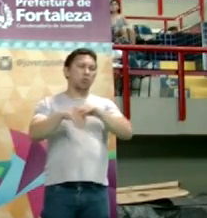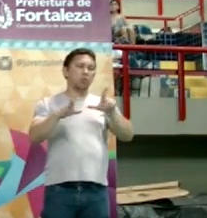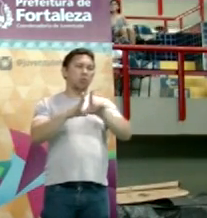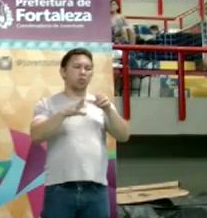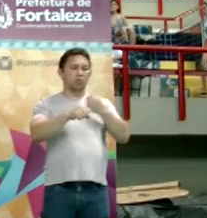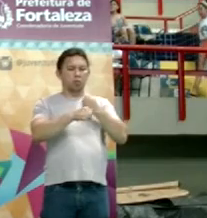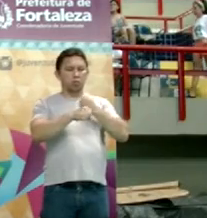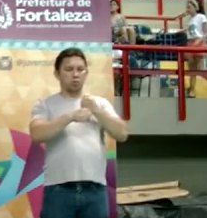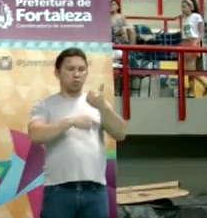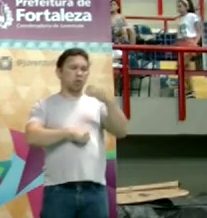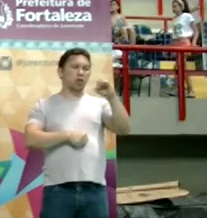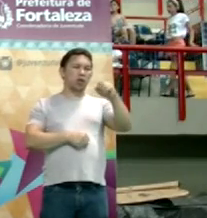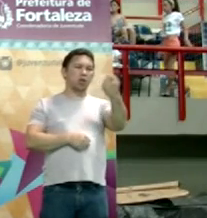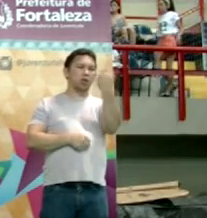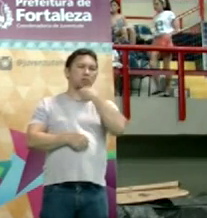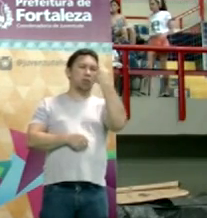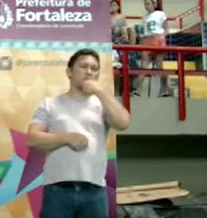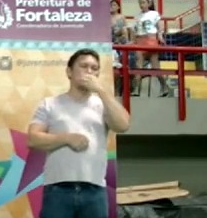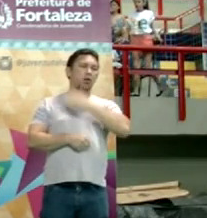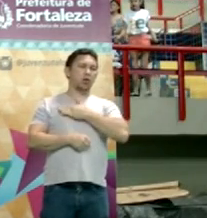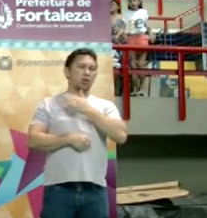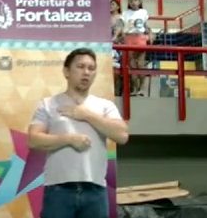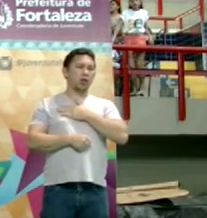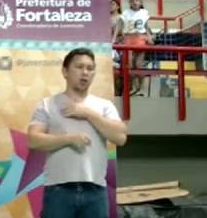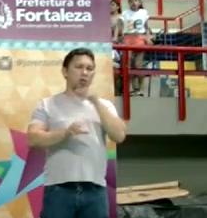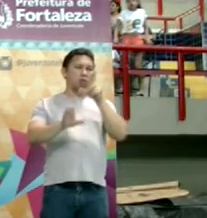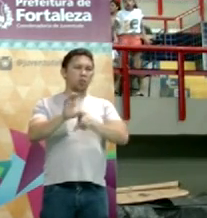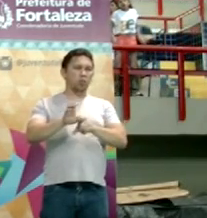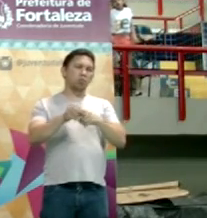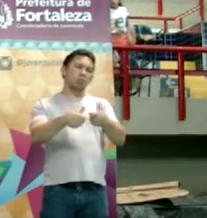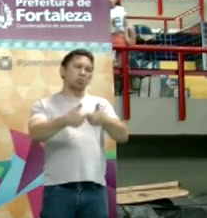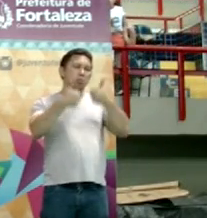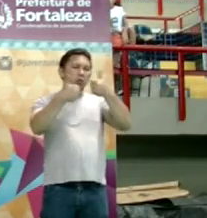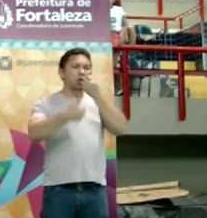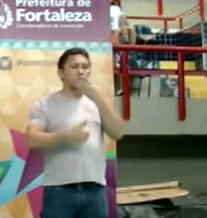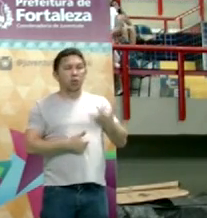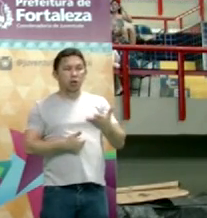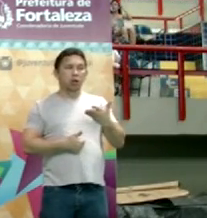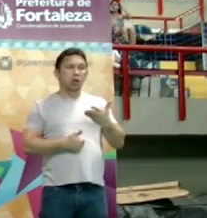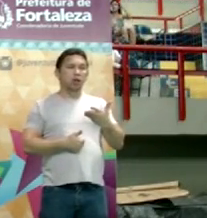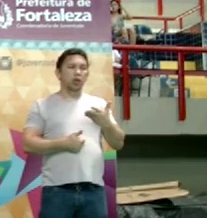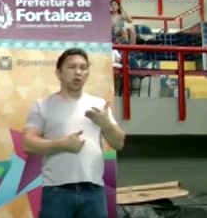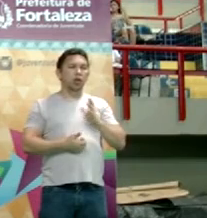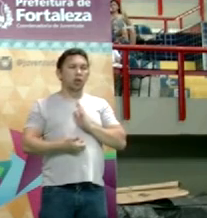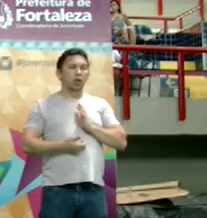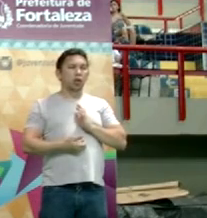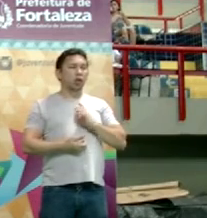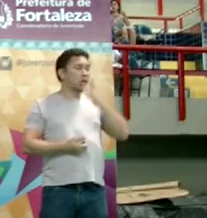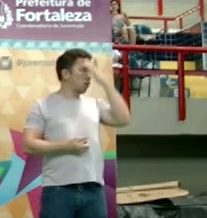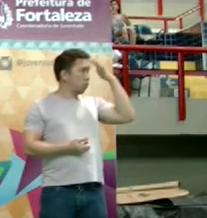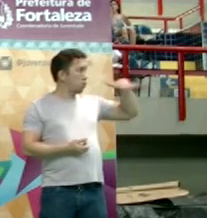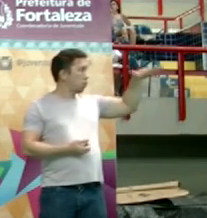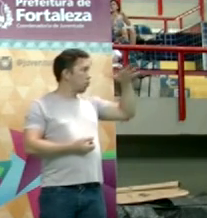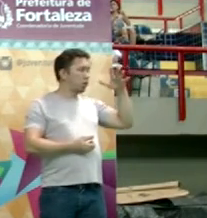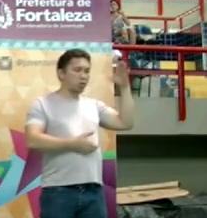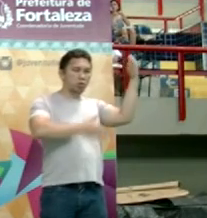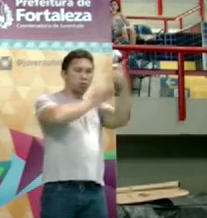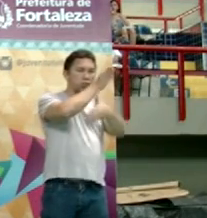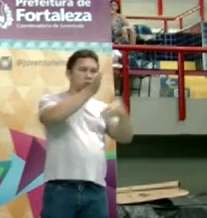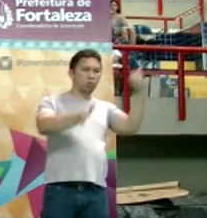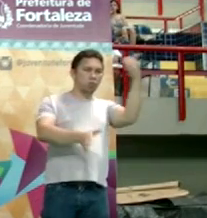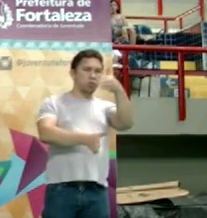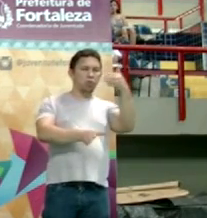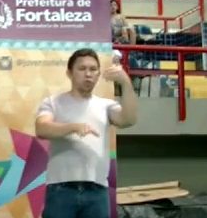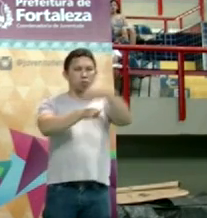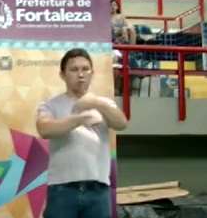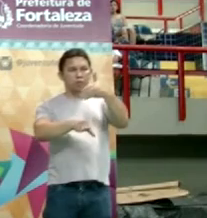10 anos para pagar o governo o que deviam. Era uma boa. Na verdade, essa era uma forma de atrair imigrantes para o Brasil,